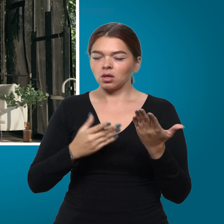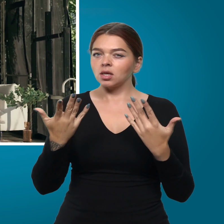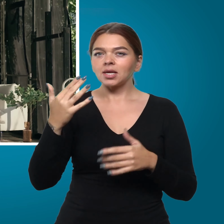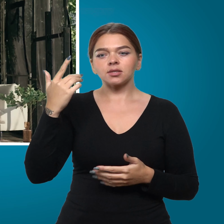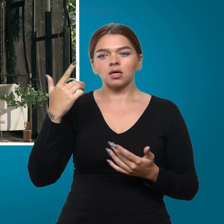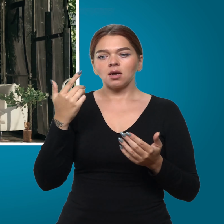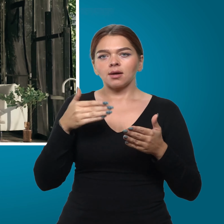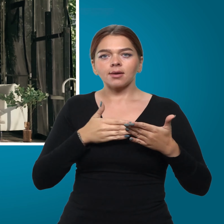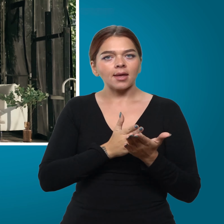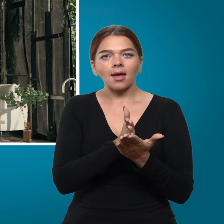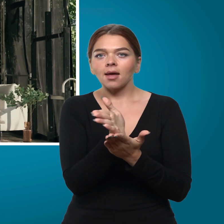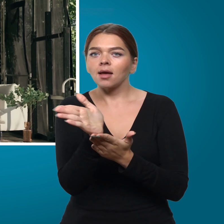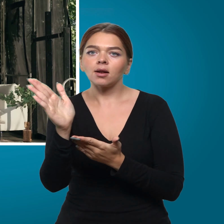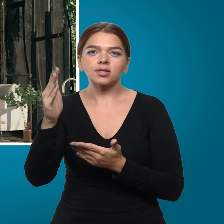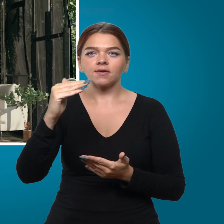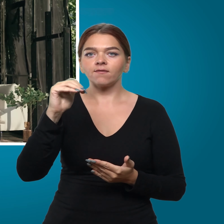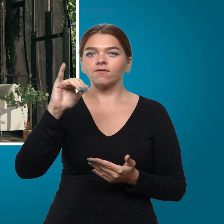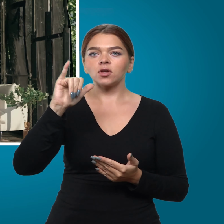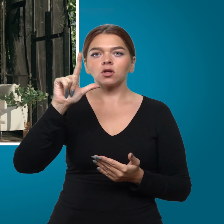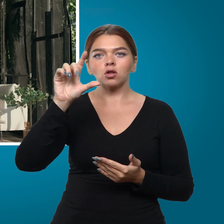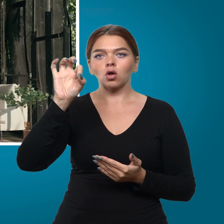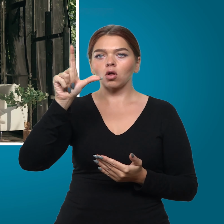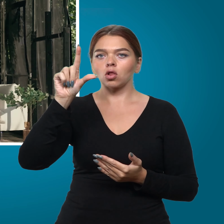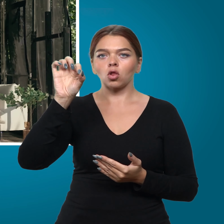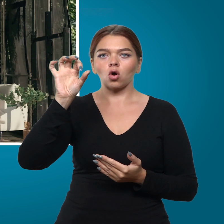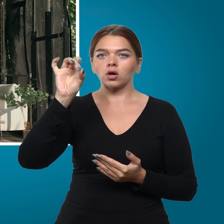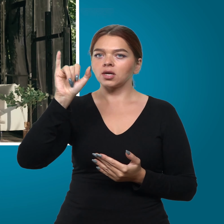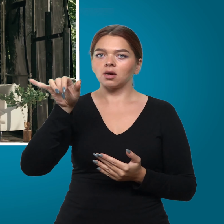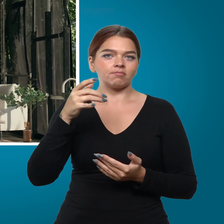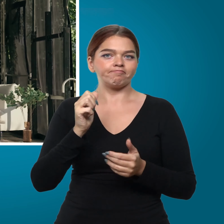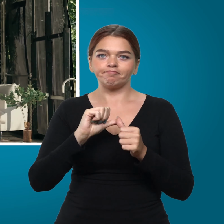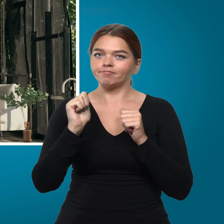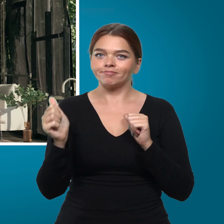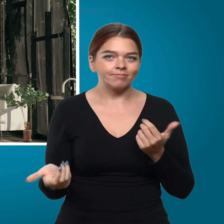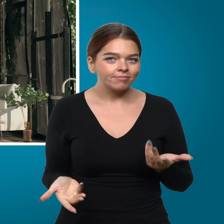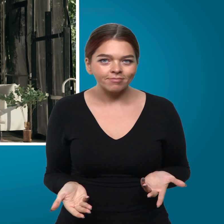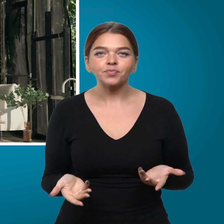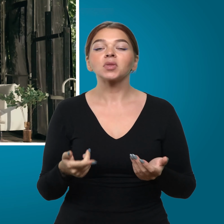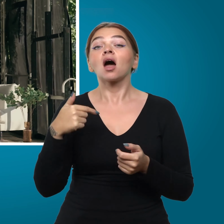mintis, jei kelias vedė visai ne į filologiją, sakykim, tai.